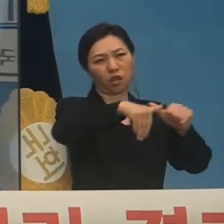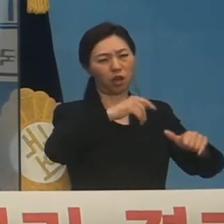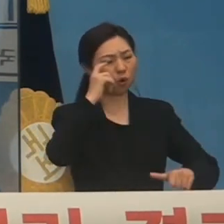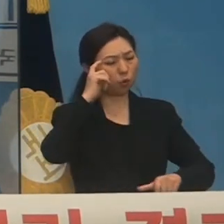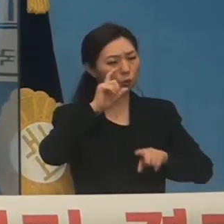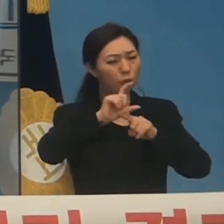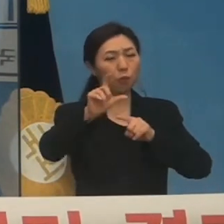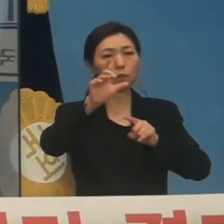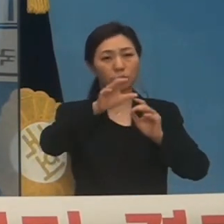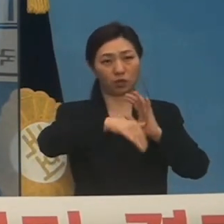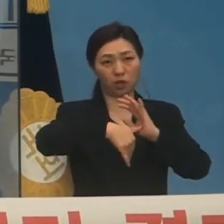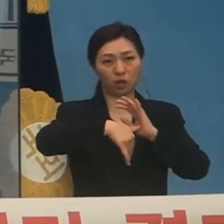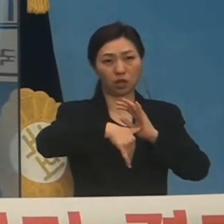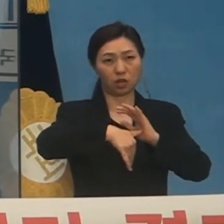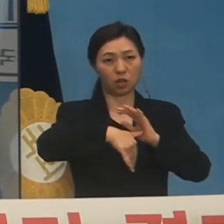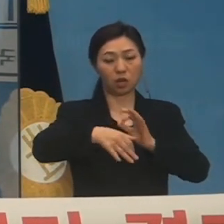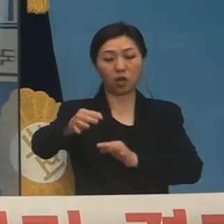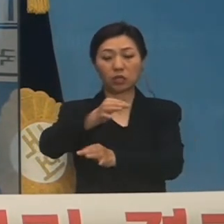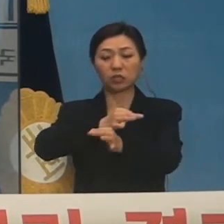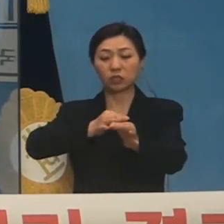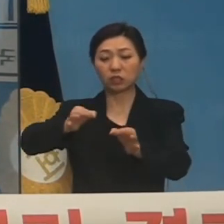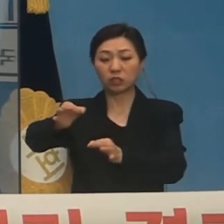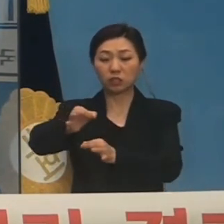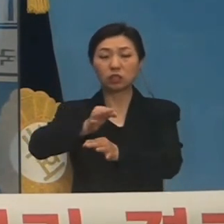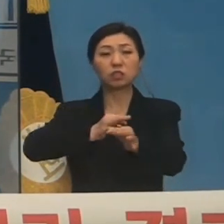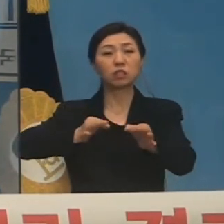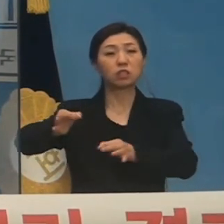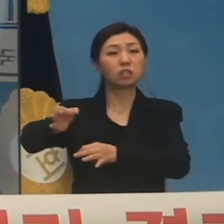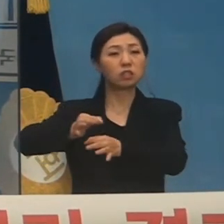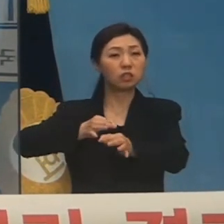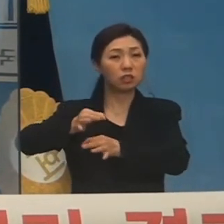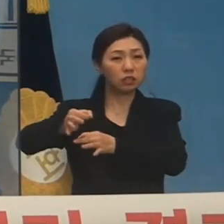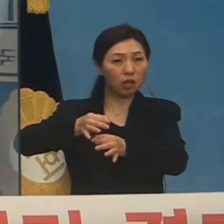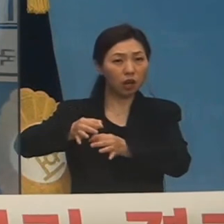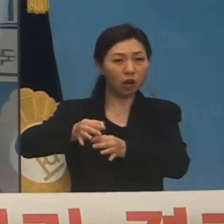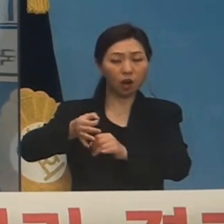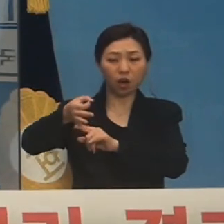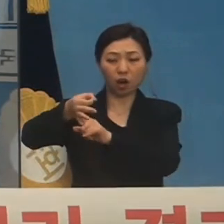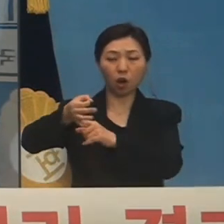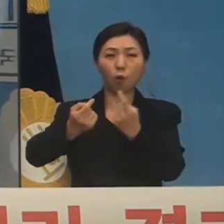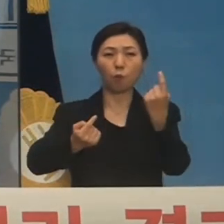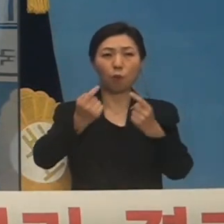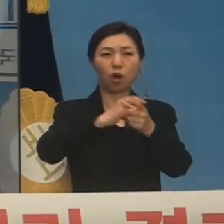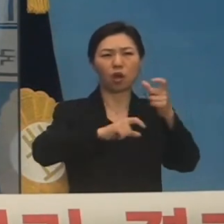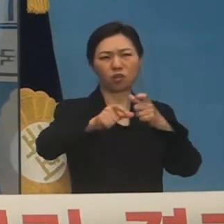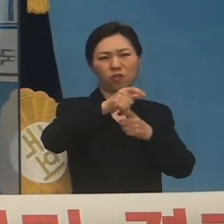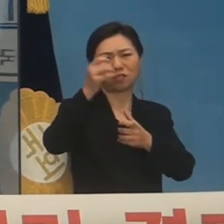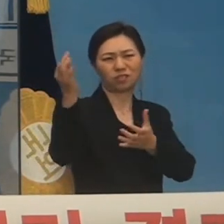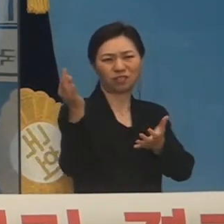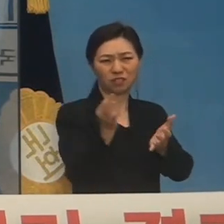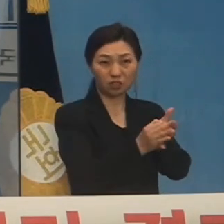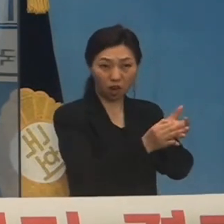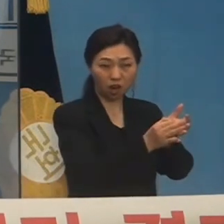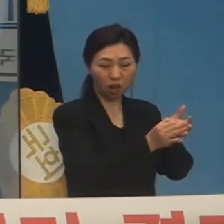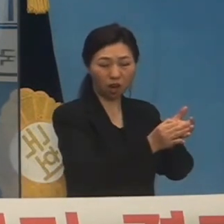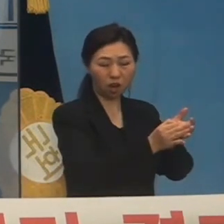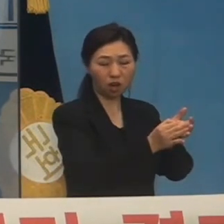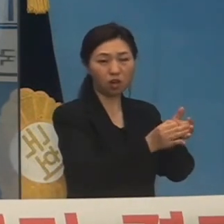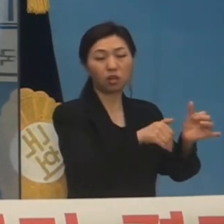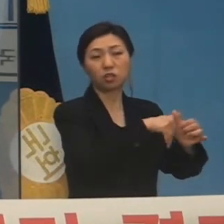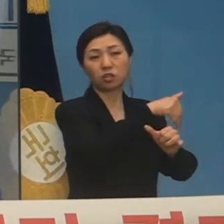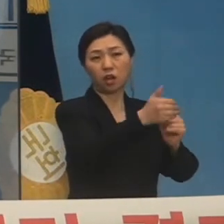시장 가격보다 낮은 가격 예찰 가격이 결정되어서 이후에 추가